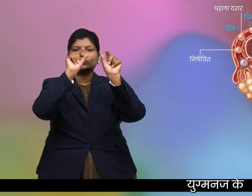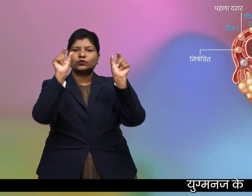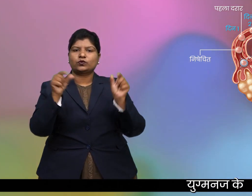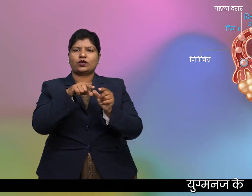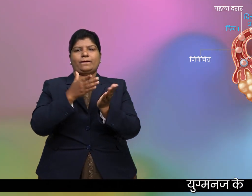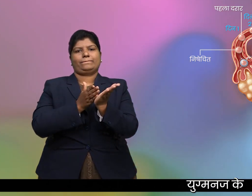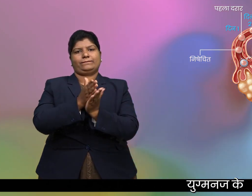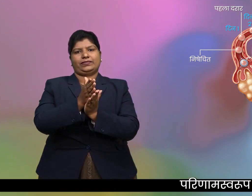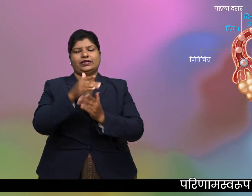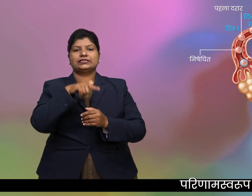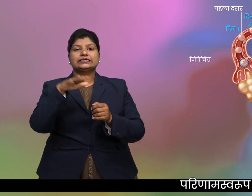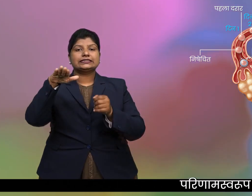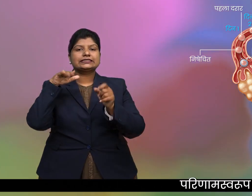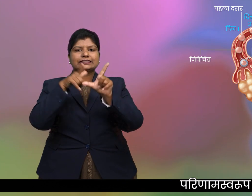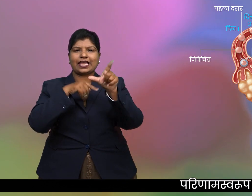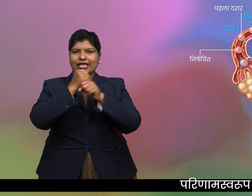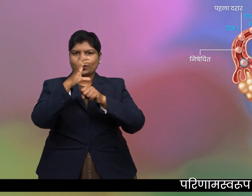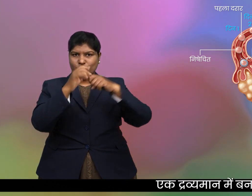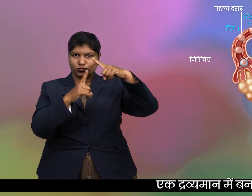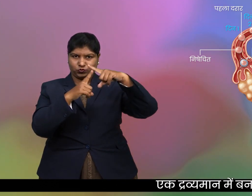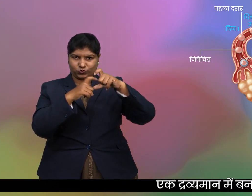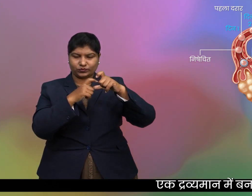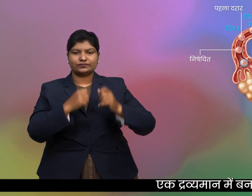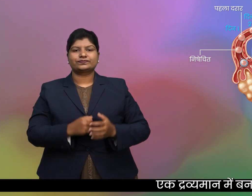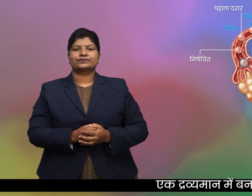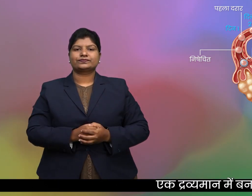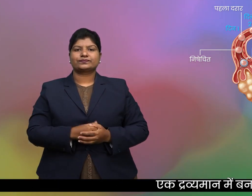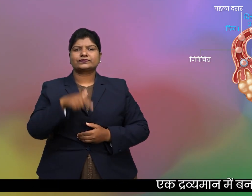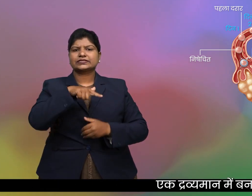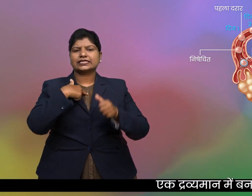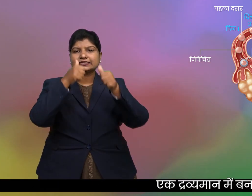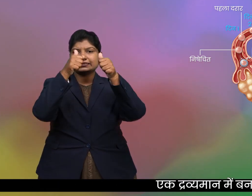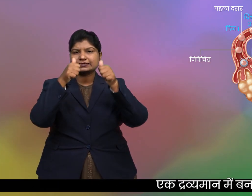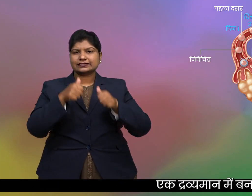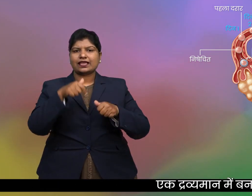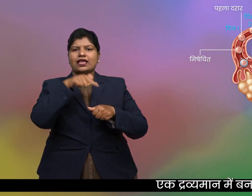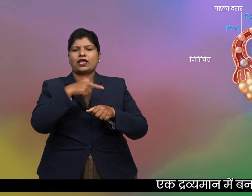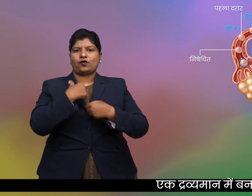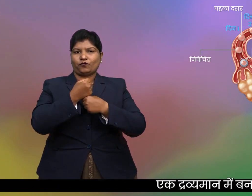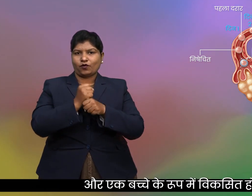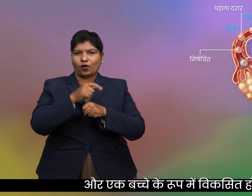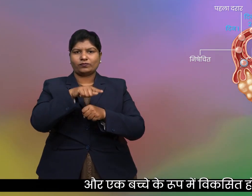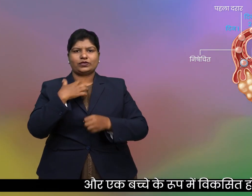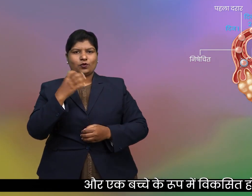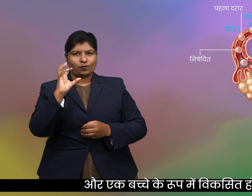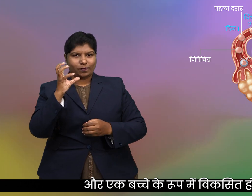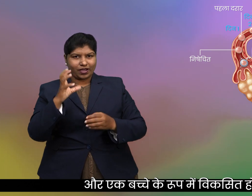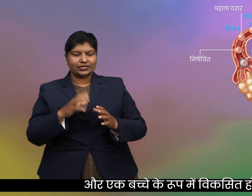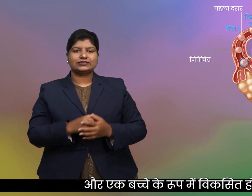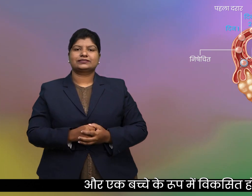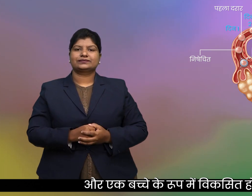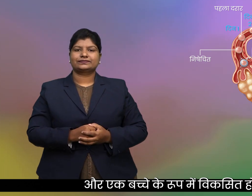युग्मनुज के परिणाम स्वरूप एक द्रव्यमान में बनता है और